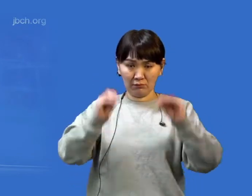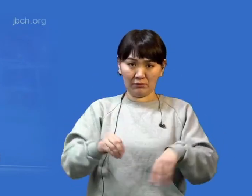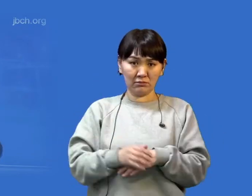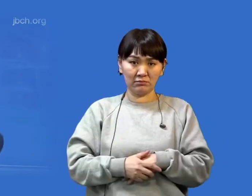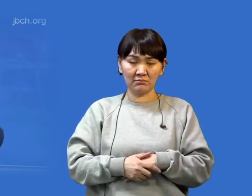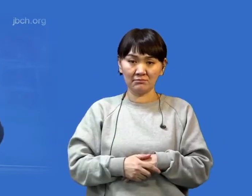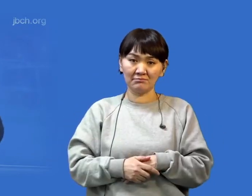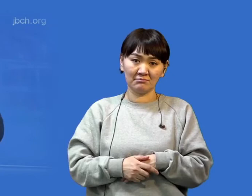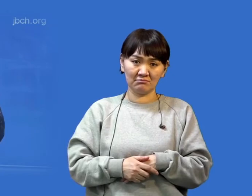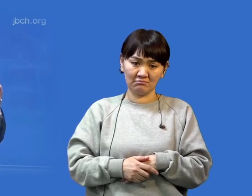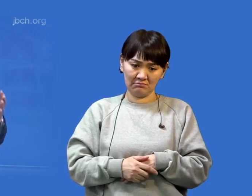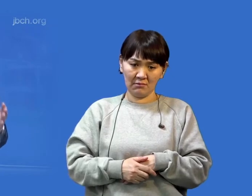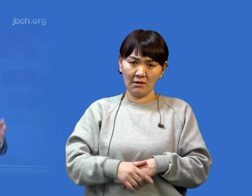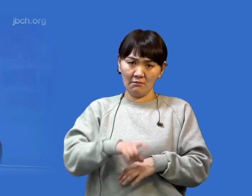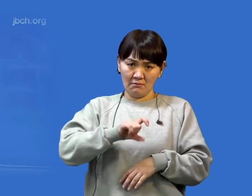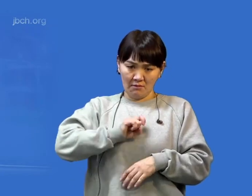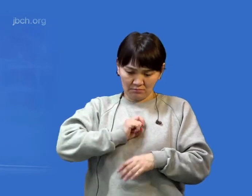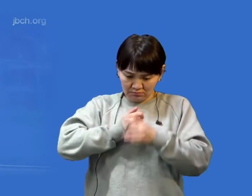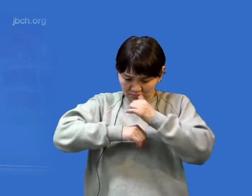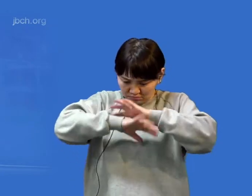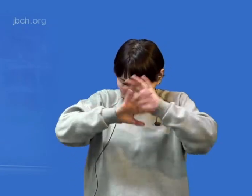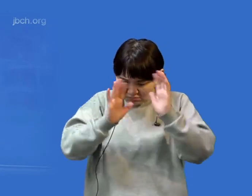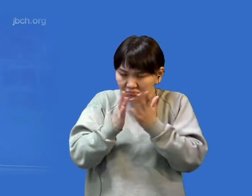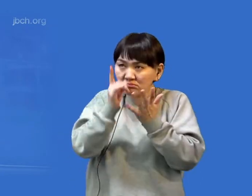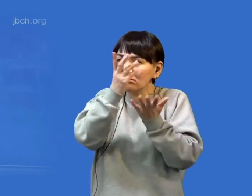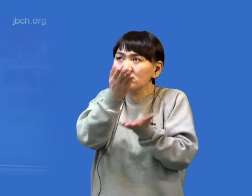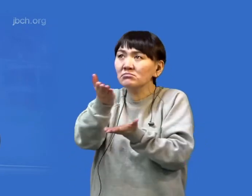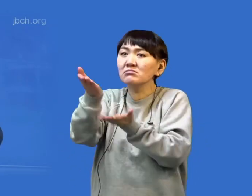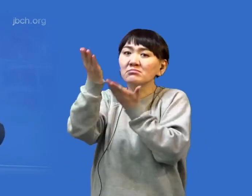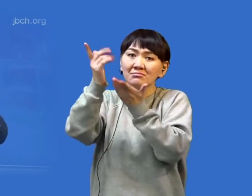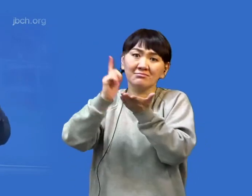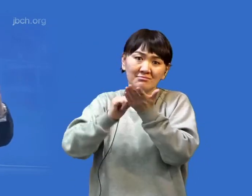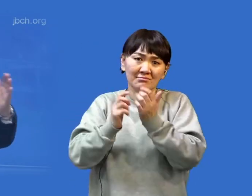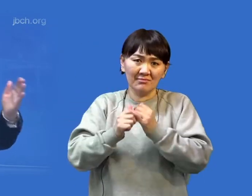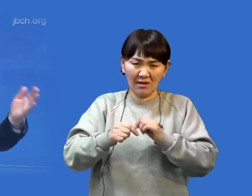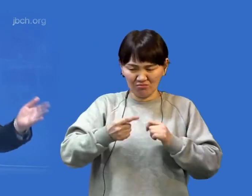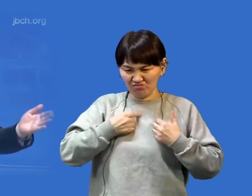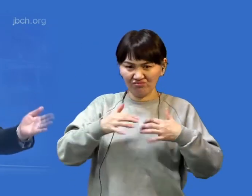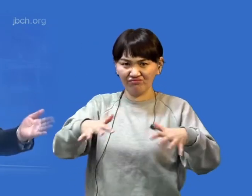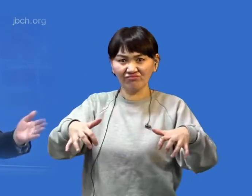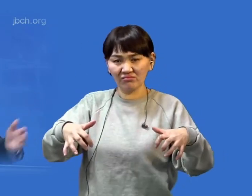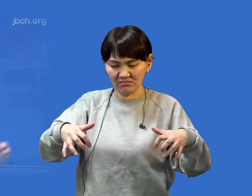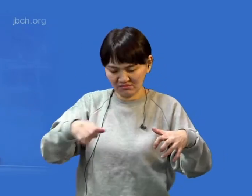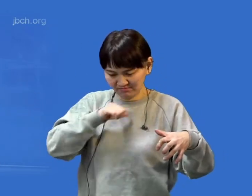Тэгээ энэ эрх мэдлийг бурханд өгөх хэрэгтэй. Одоо өмчөө шилжүүлэх хэрэгтэй.